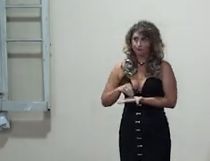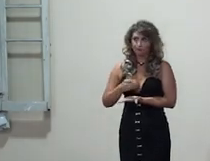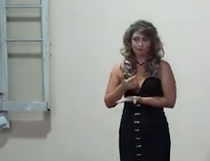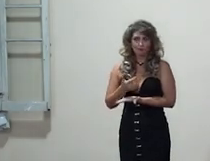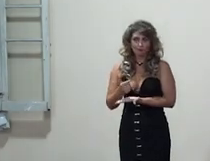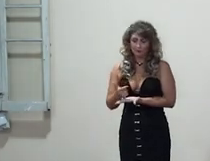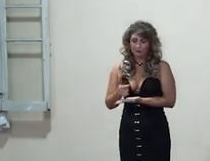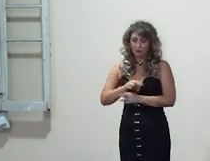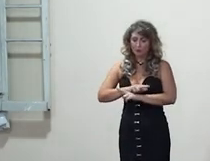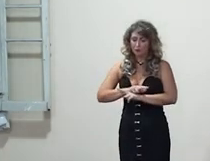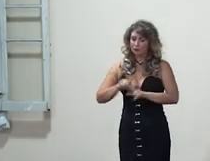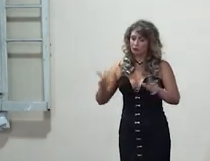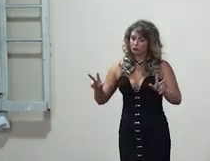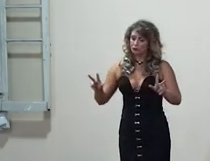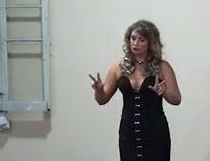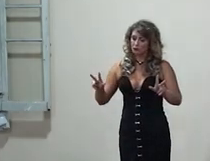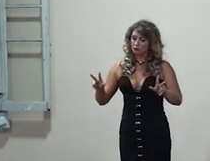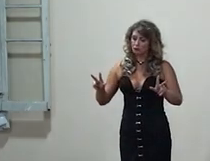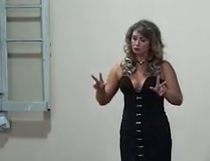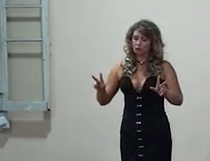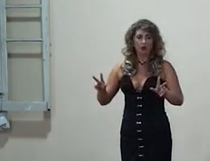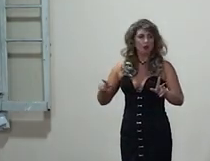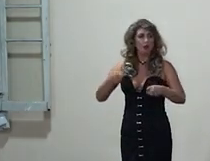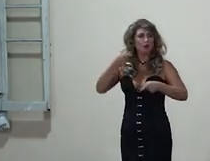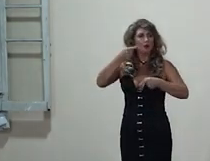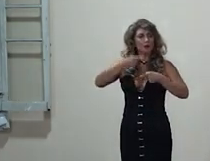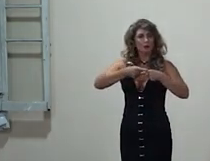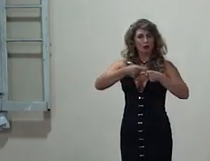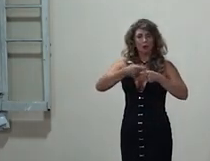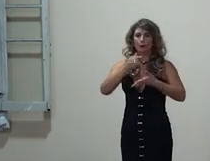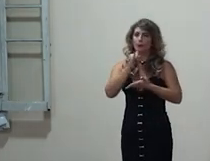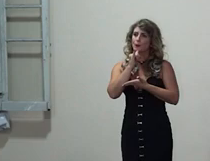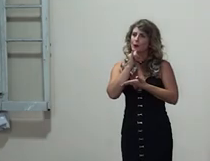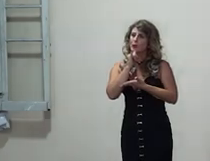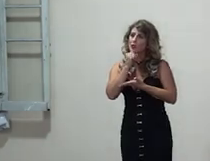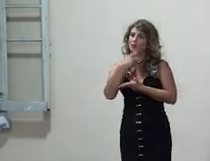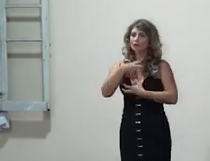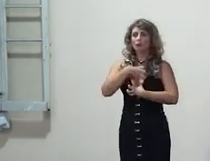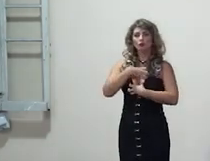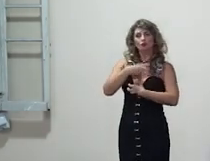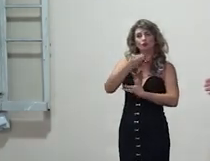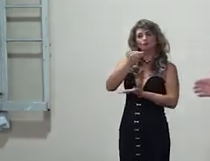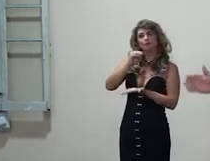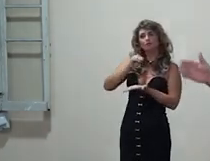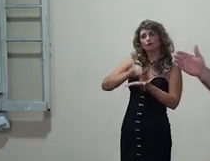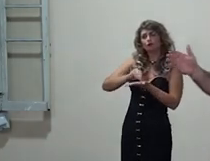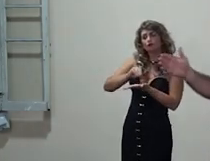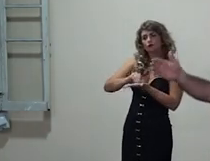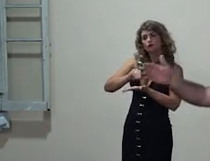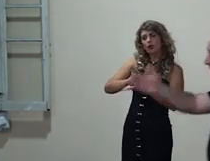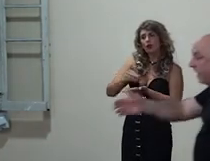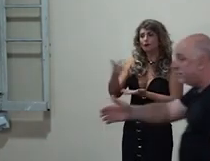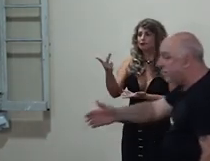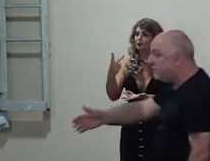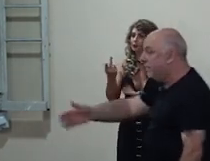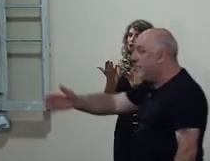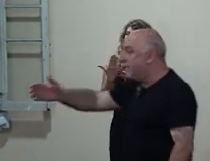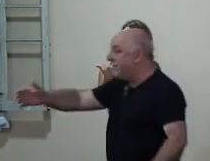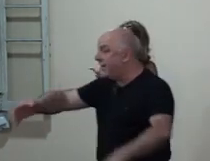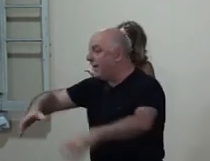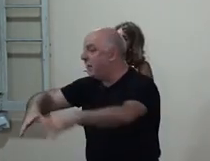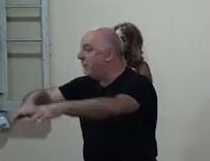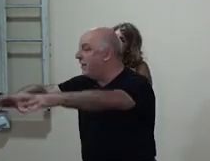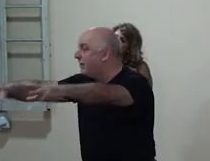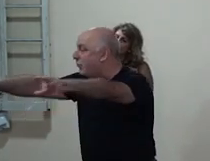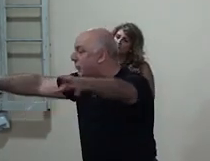E é uma diferença interessante. Por exemplo, eu sinto falta, Eduardo, das nossas conversas